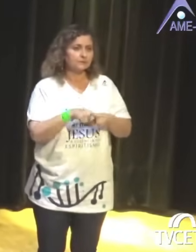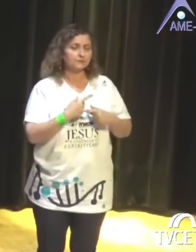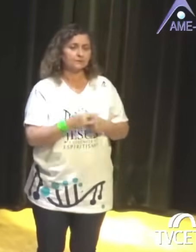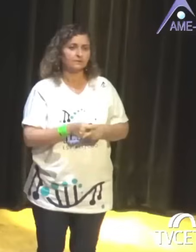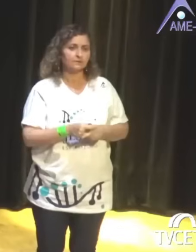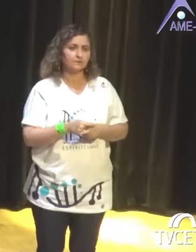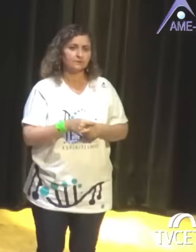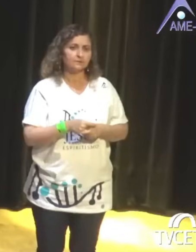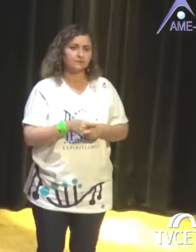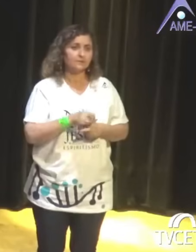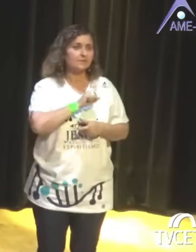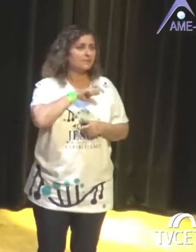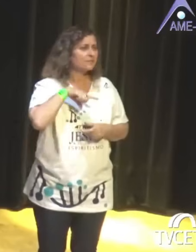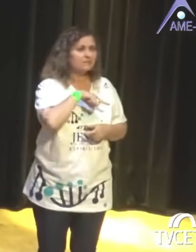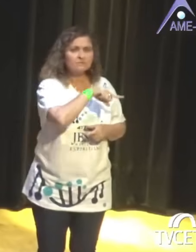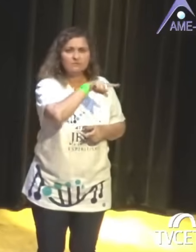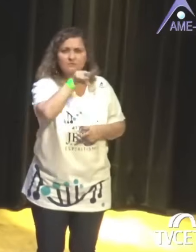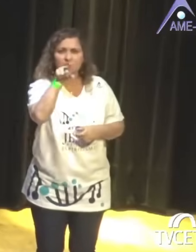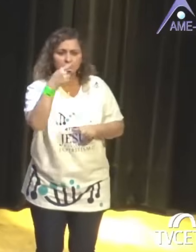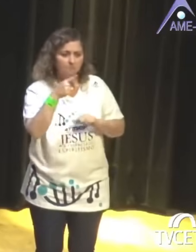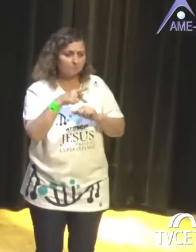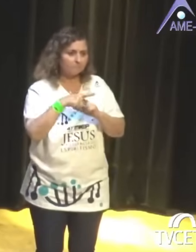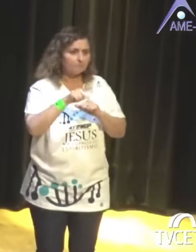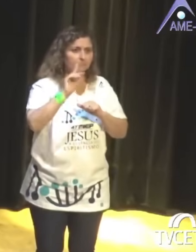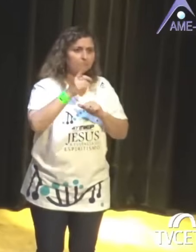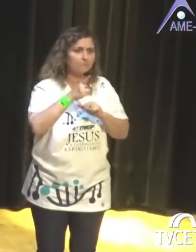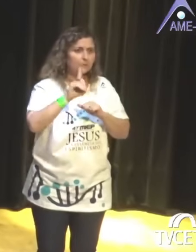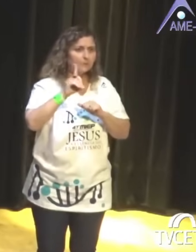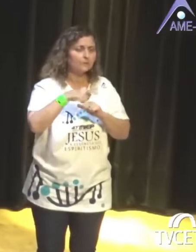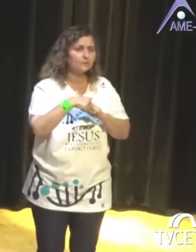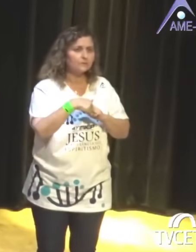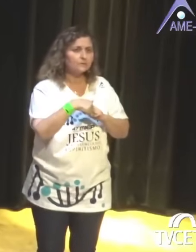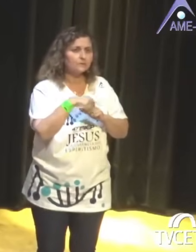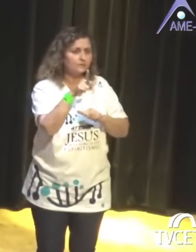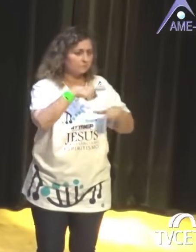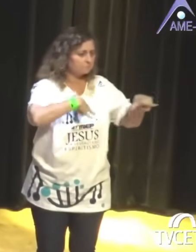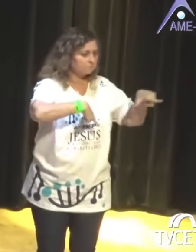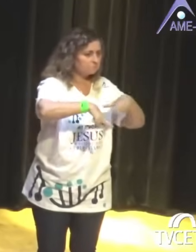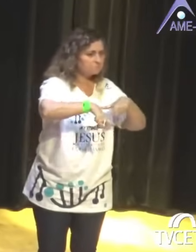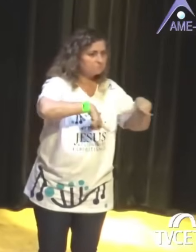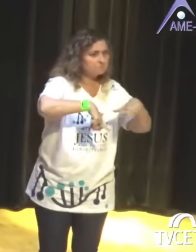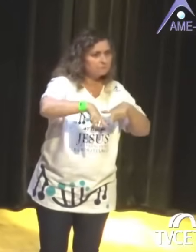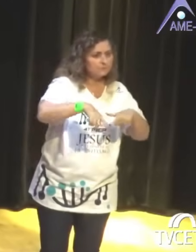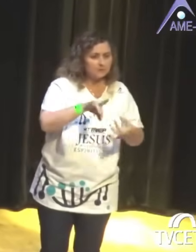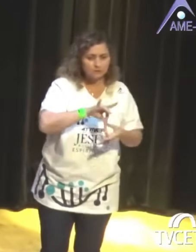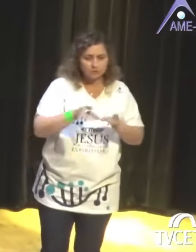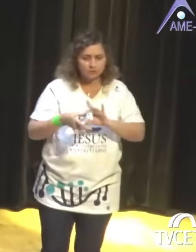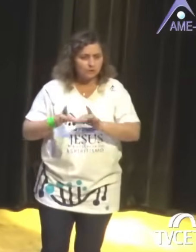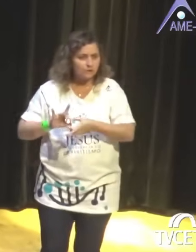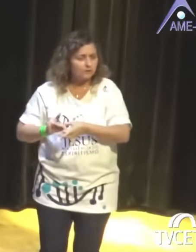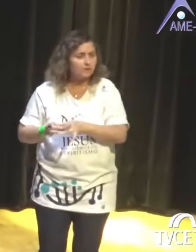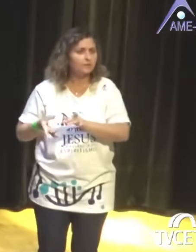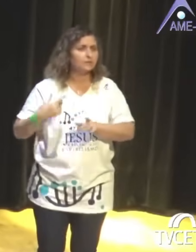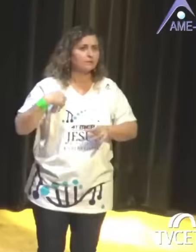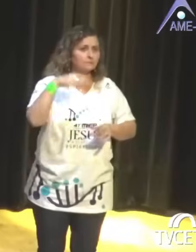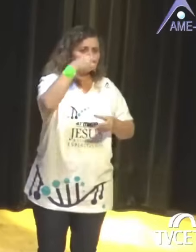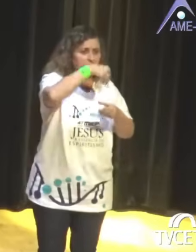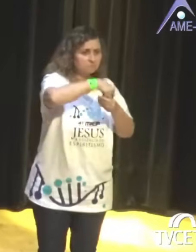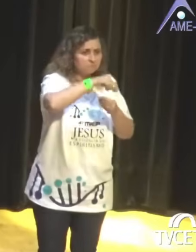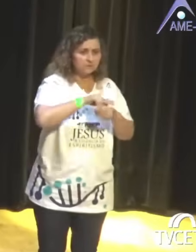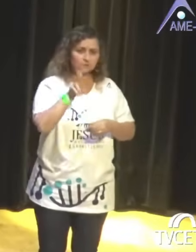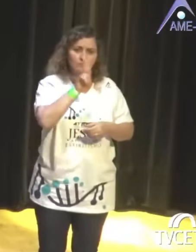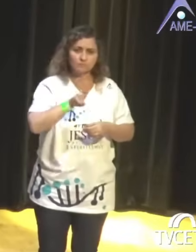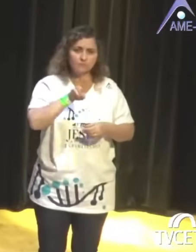você é pós-doutor Em genética trabalha numa universidade fazendo pesquisa genética deixa eu dizer uma coisa você é